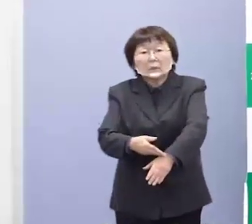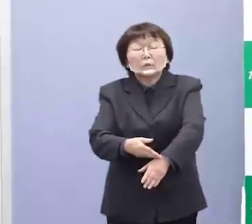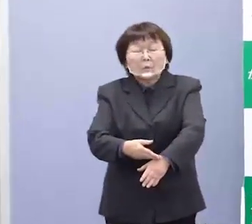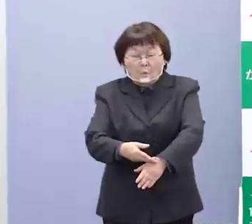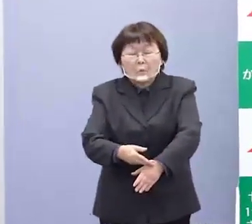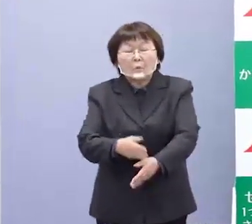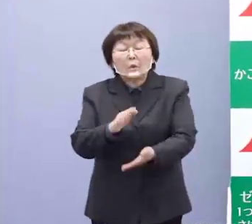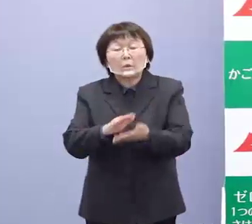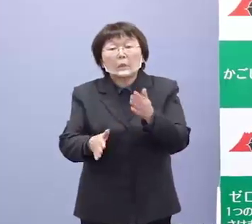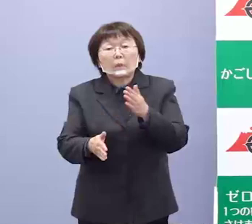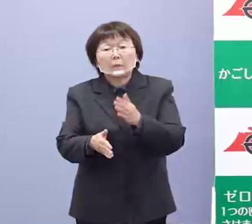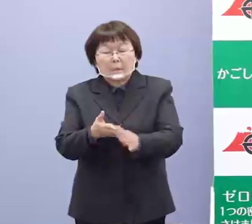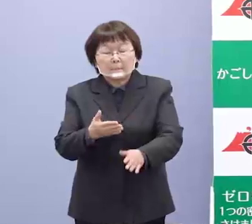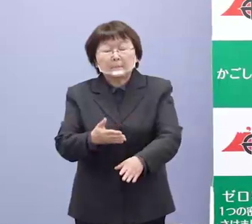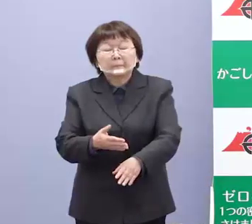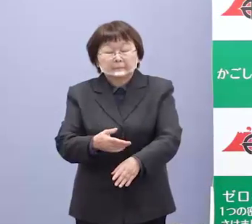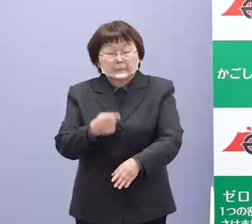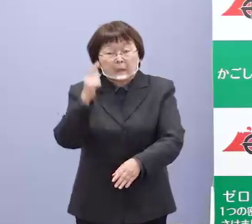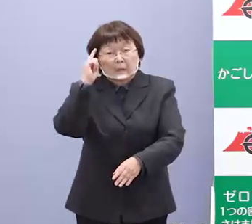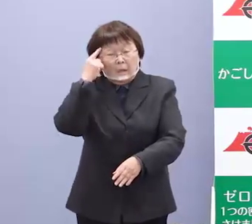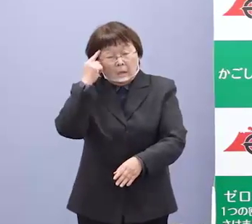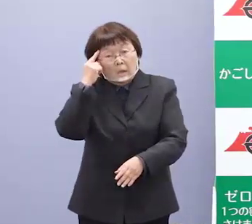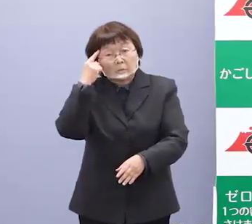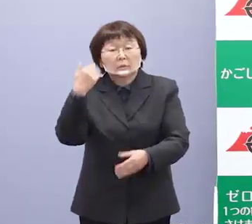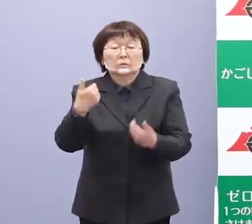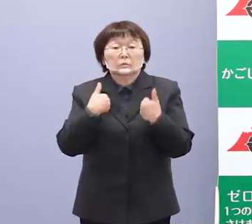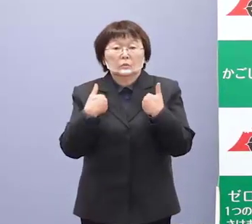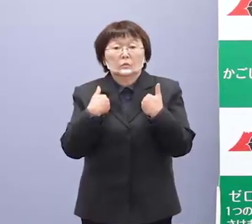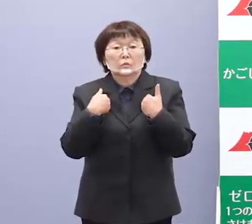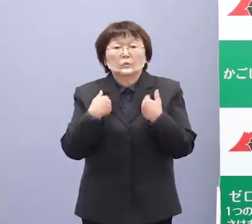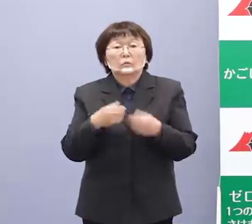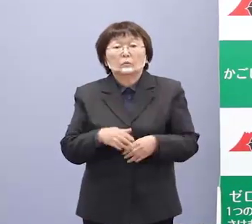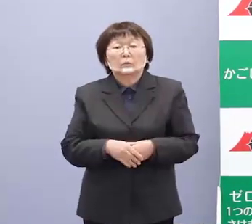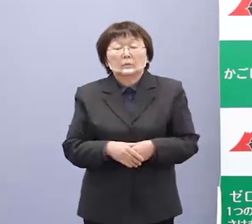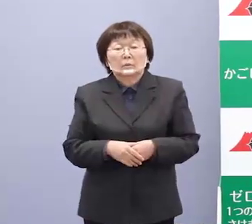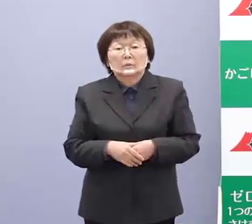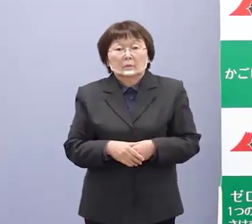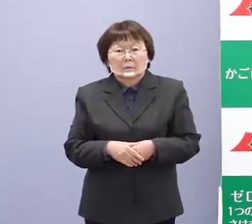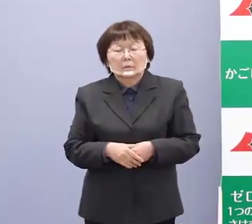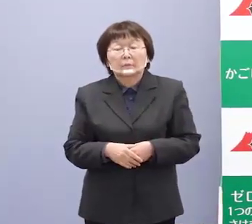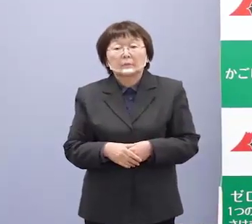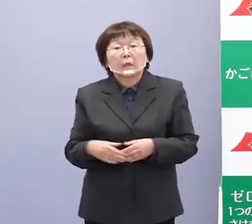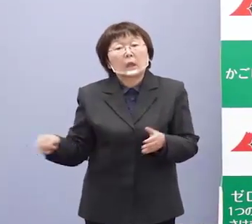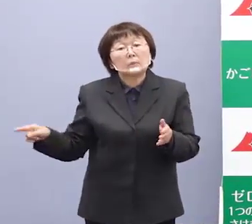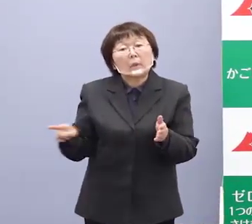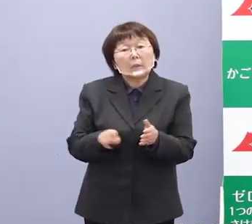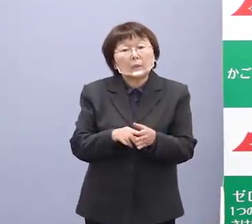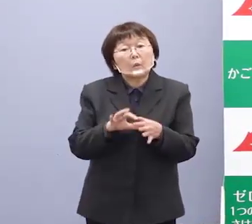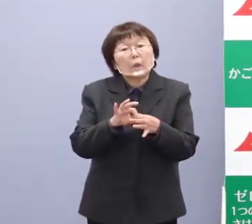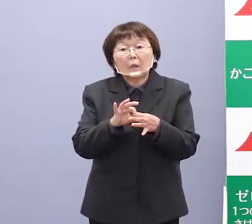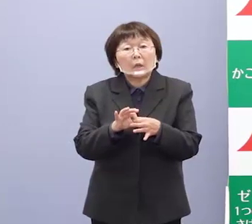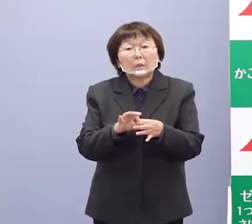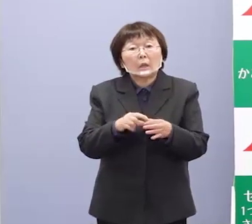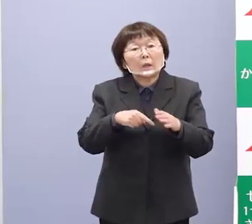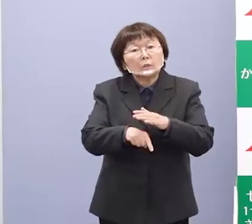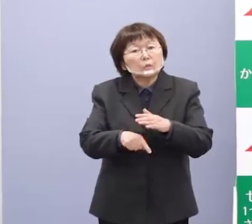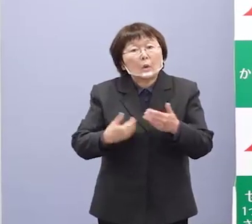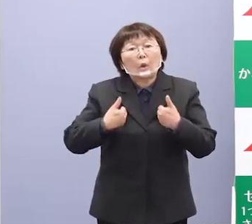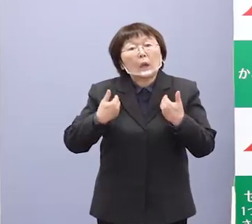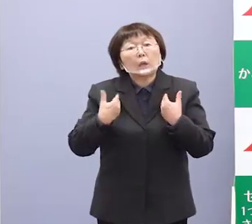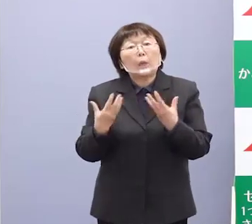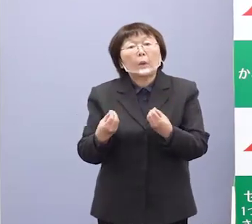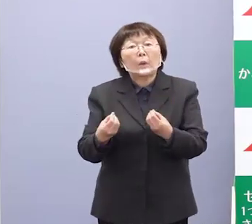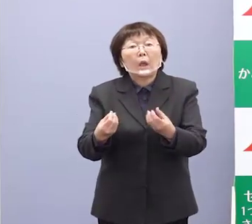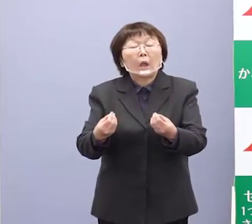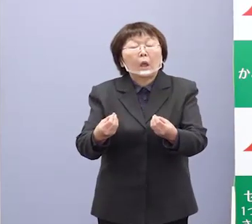える必要があるだろうなと思っての発言でございます。つまり、まあ、従来の慣例だから、まあ、根拠が分からずやっているという